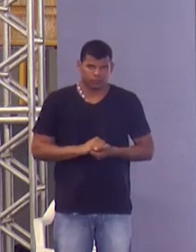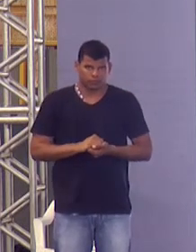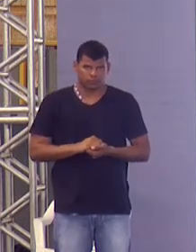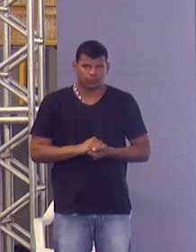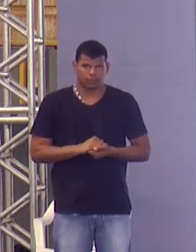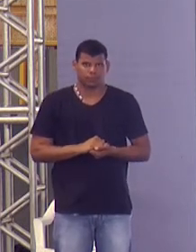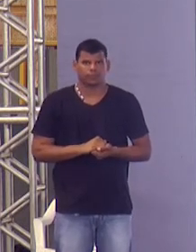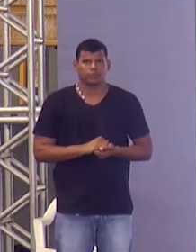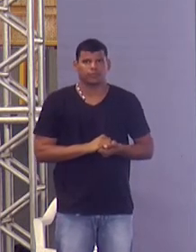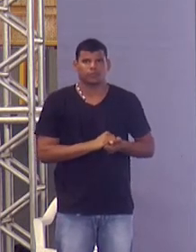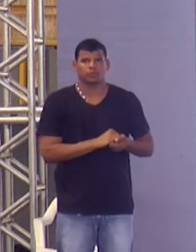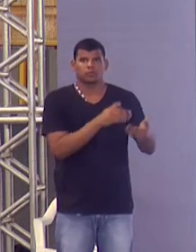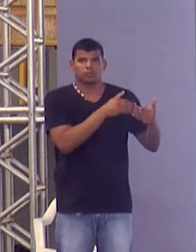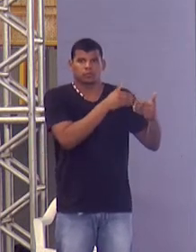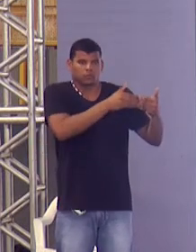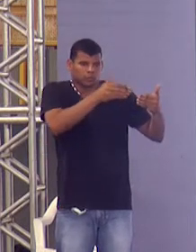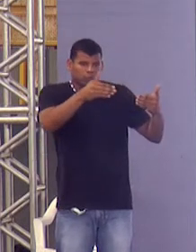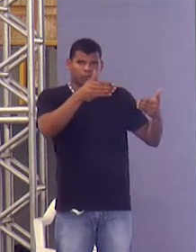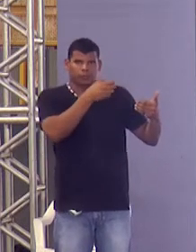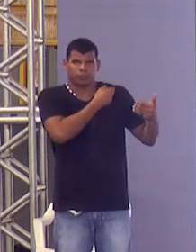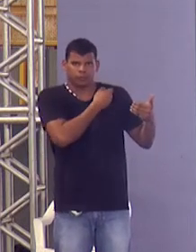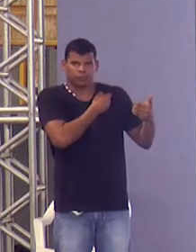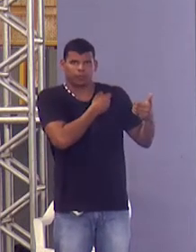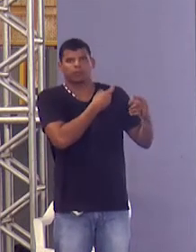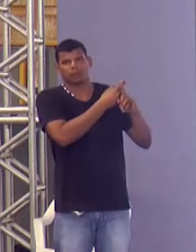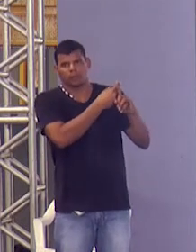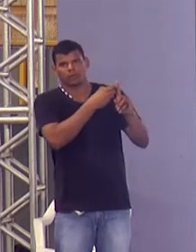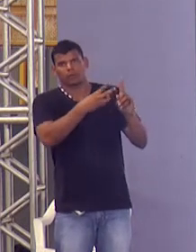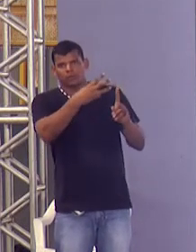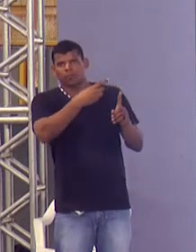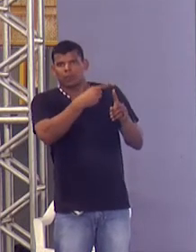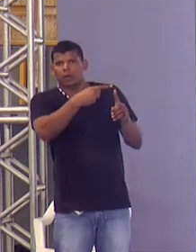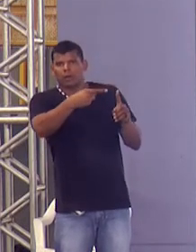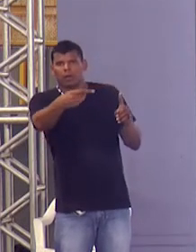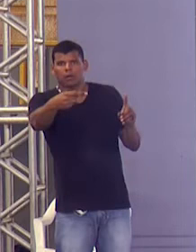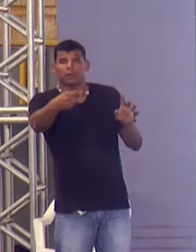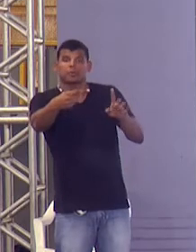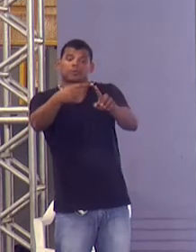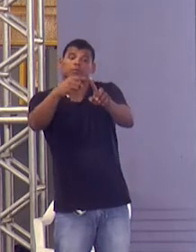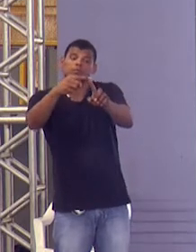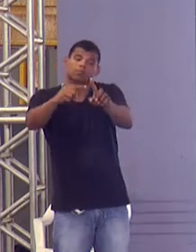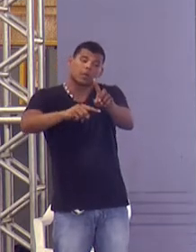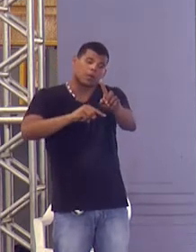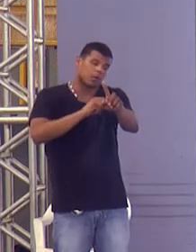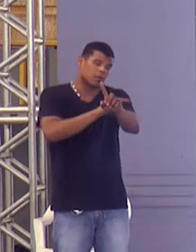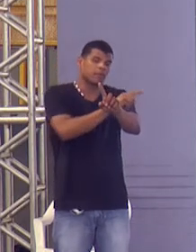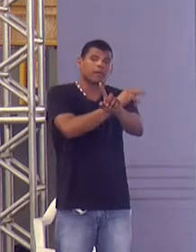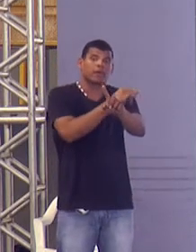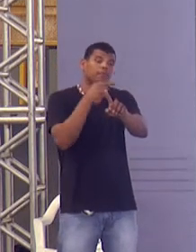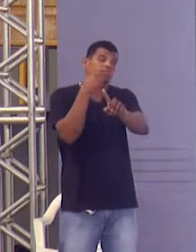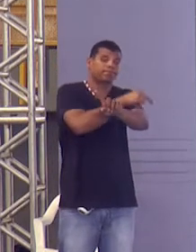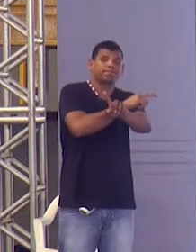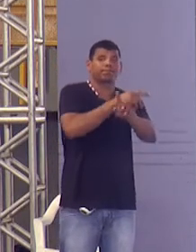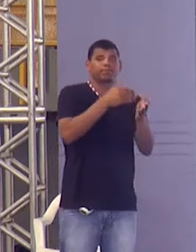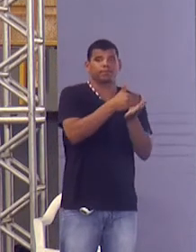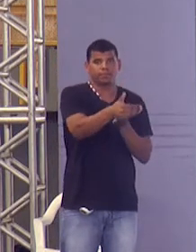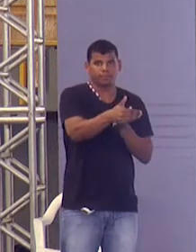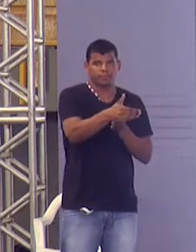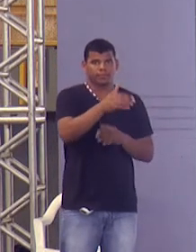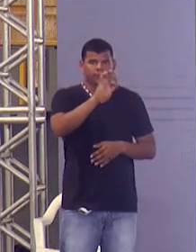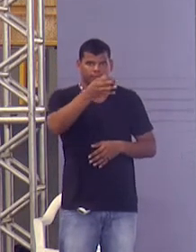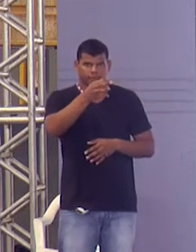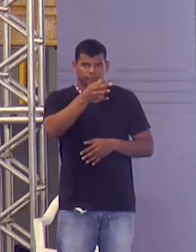De lá para cá eu fiz isso. Como eu quero descobrir aquele cara lá, ó, agora eu vou voltar. O caranguejo